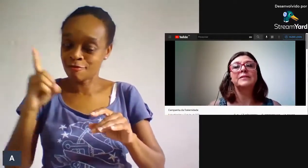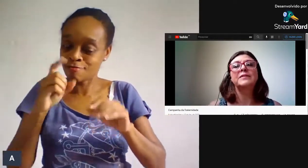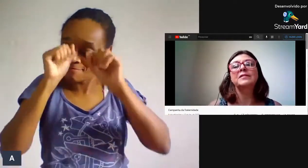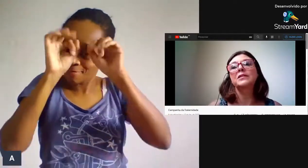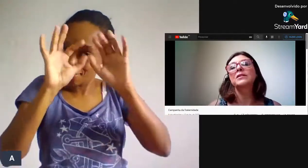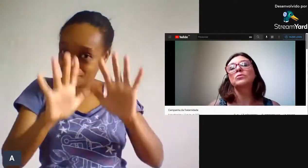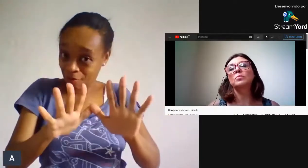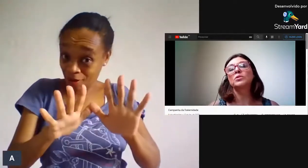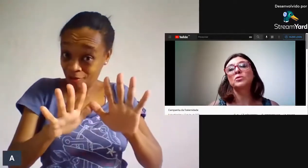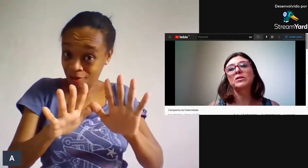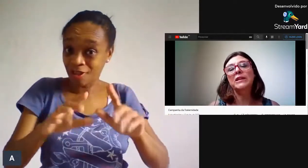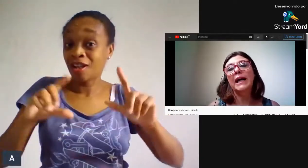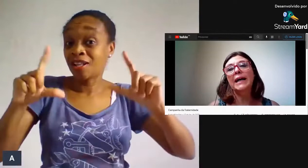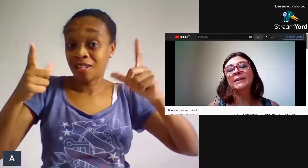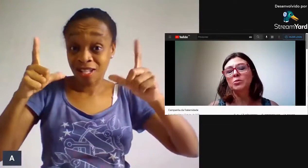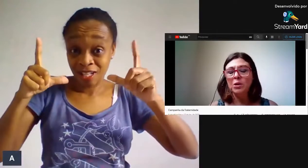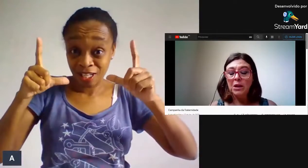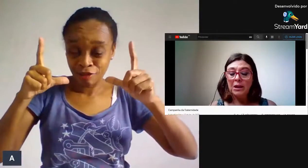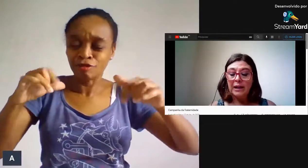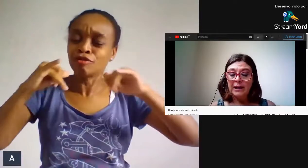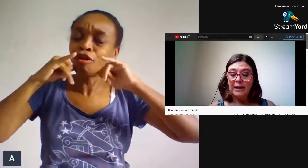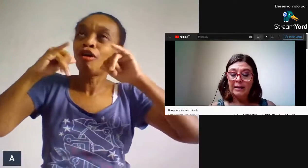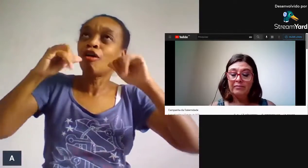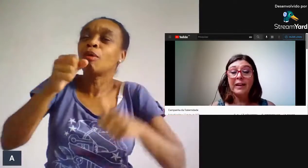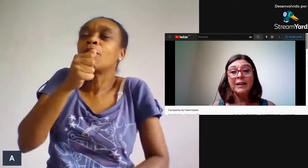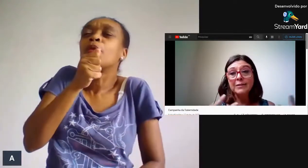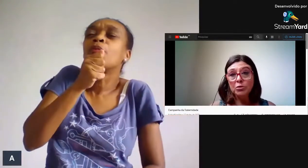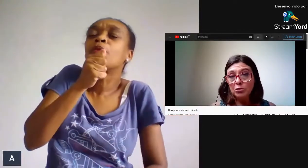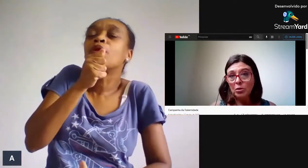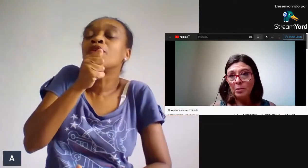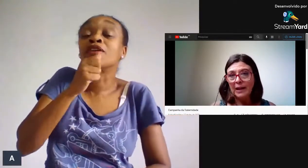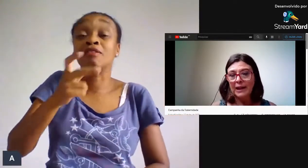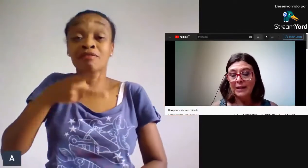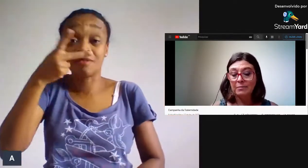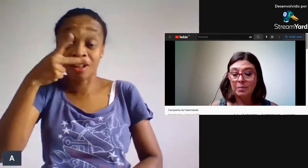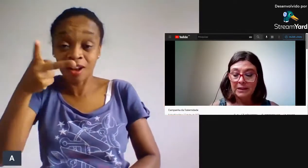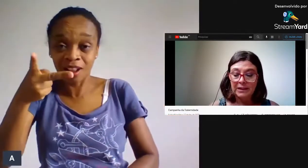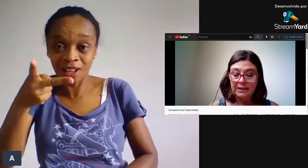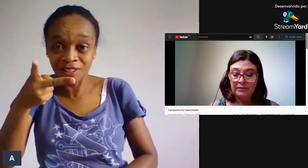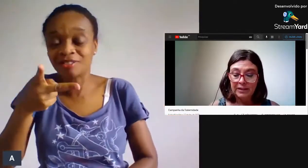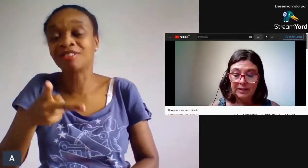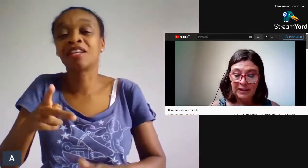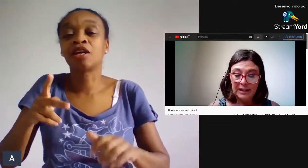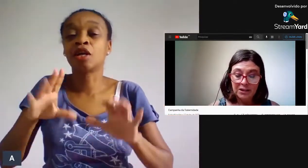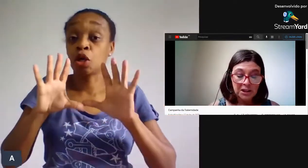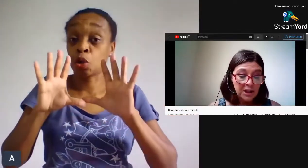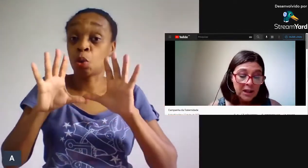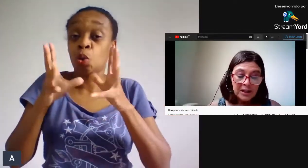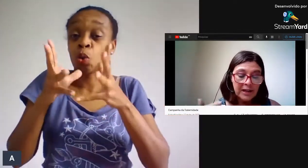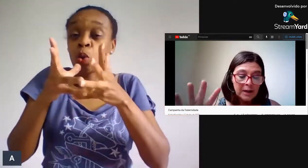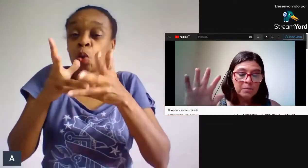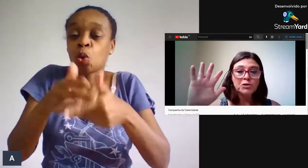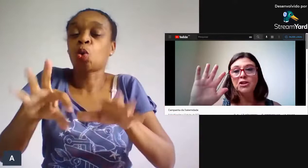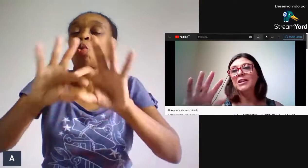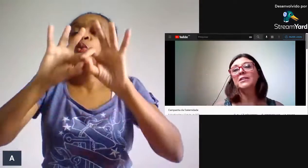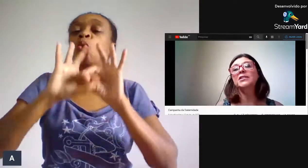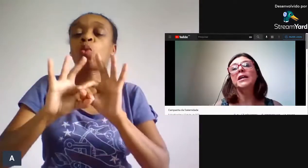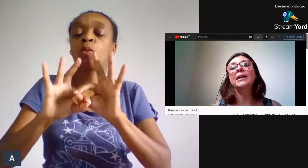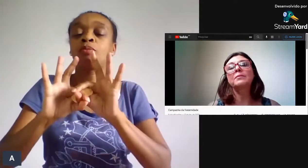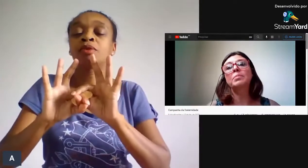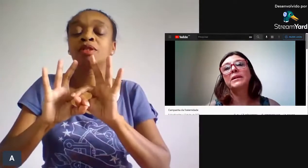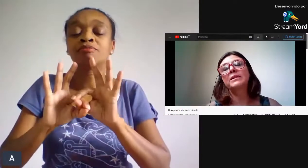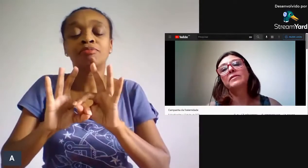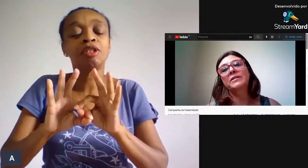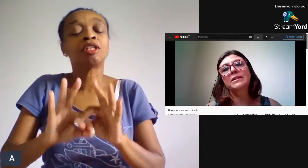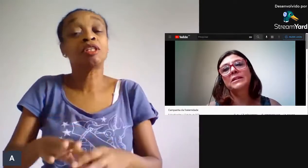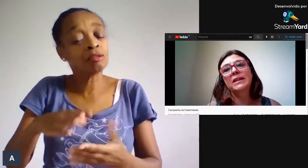através da televisão, um pronunciado, falando sobre a campanha da fraternidade. E daí por diante,